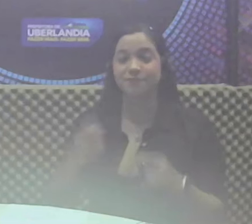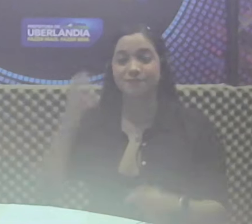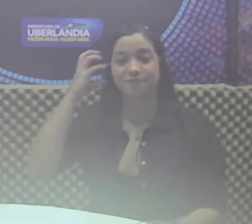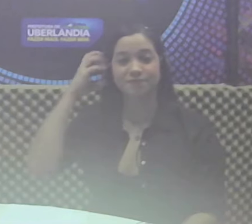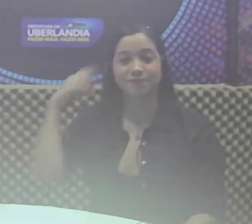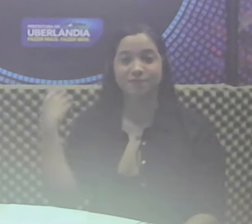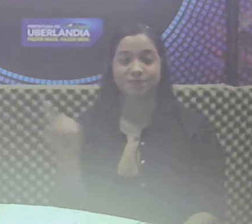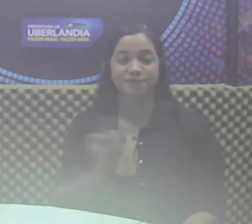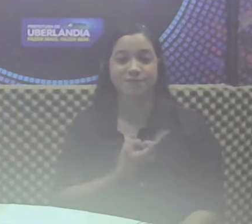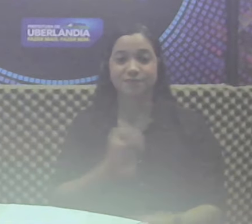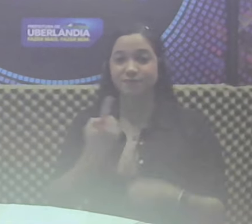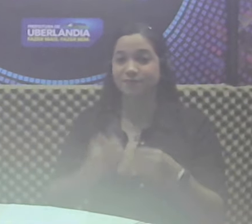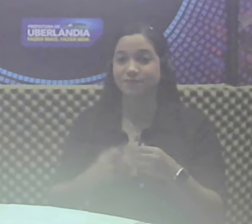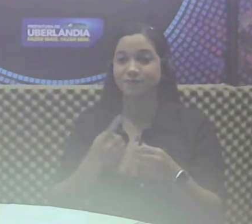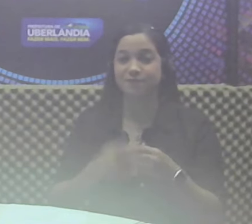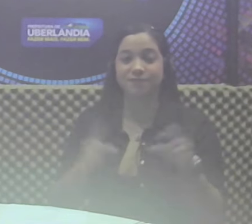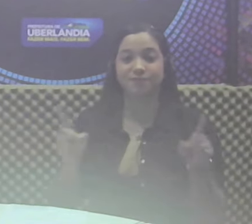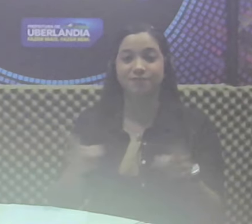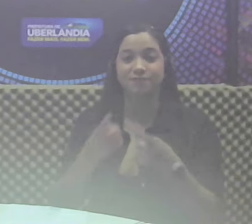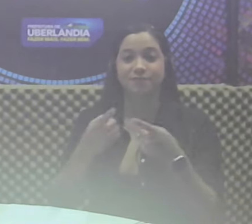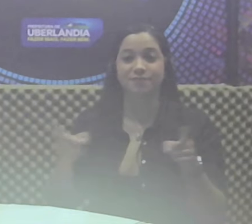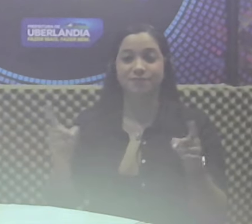Rádio Nossa Cidade.